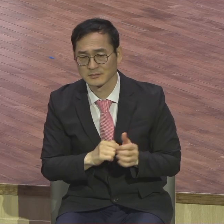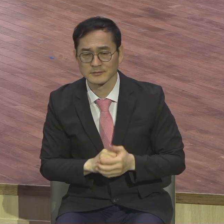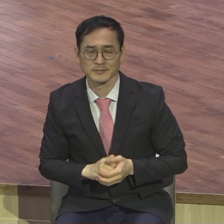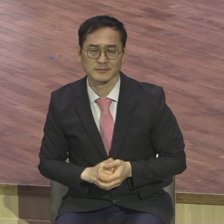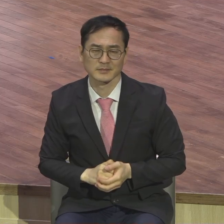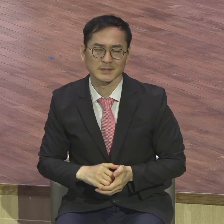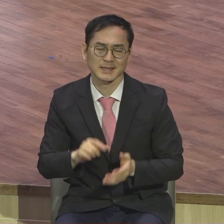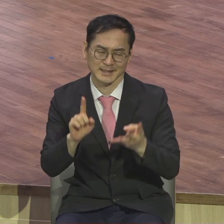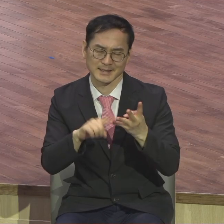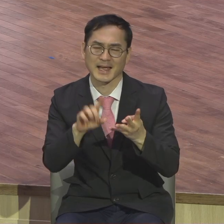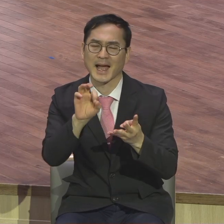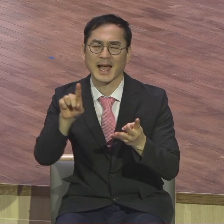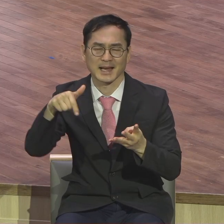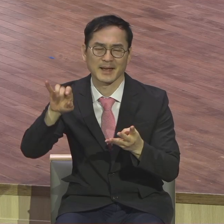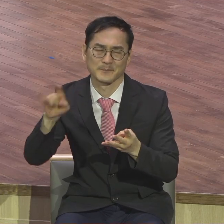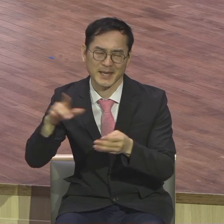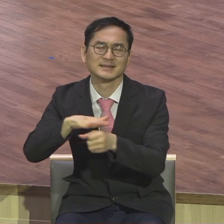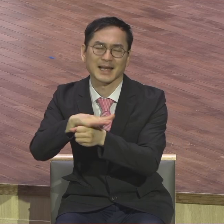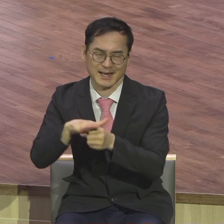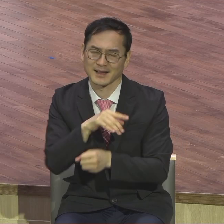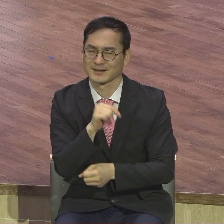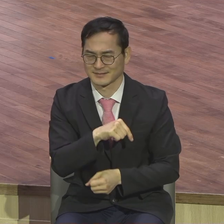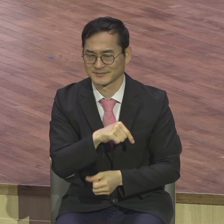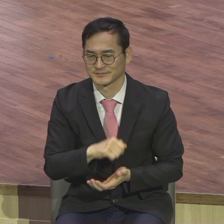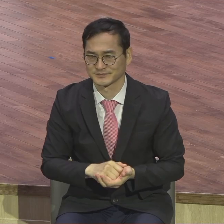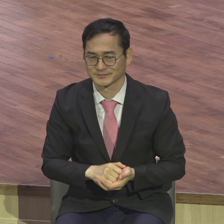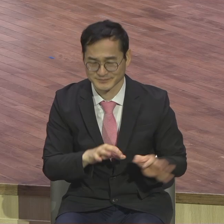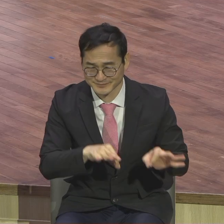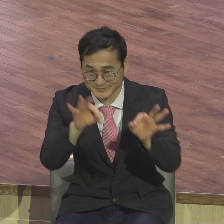여러분 아가페 사랑이 되길 바랍니다.